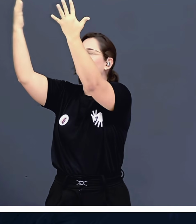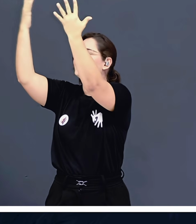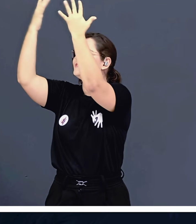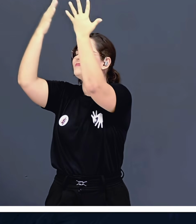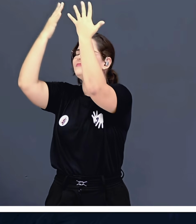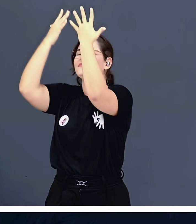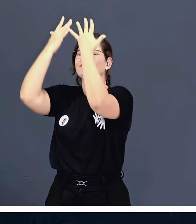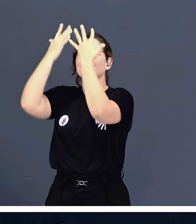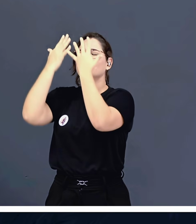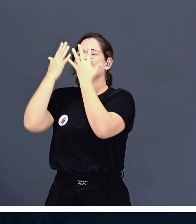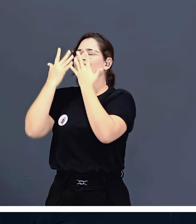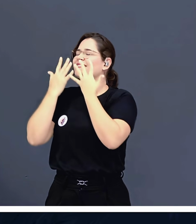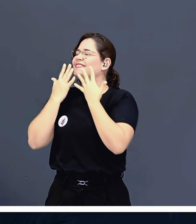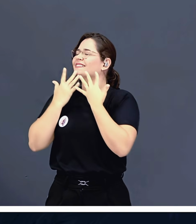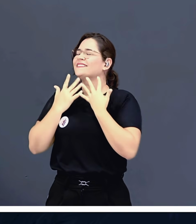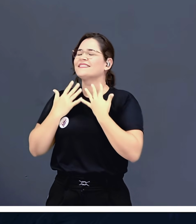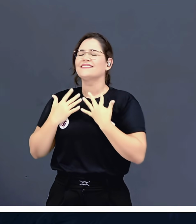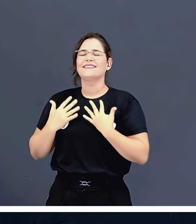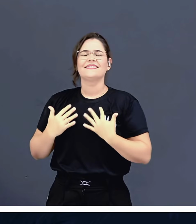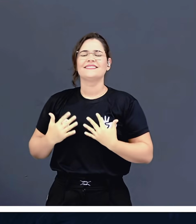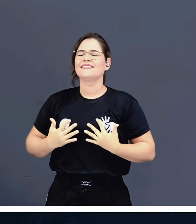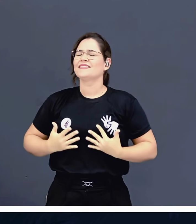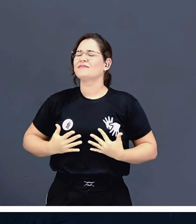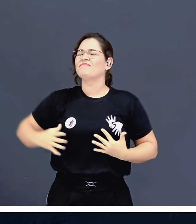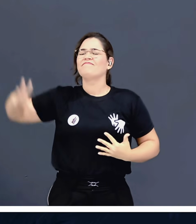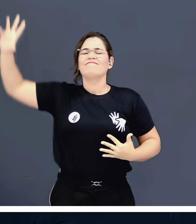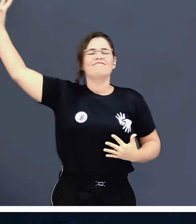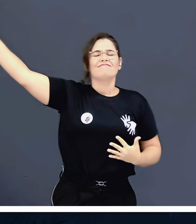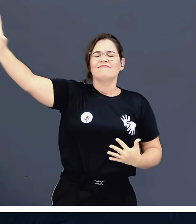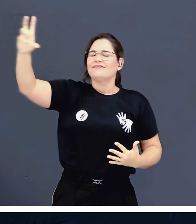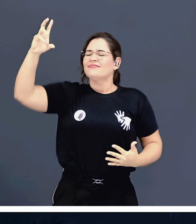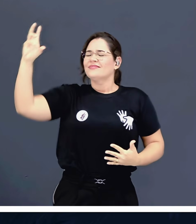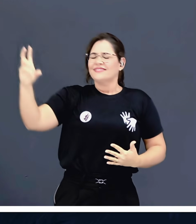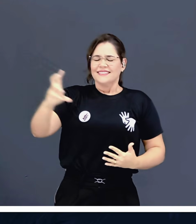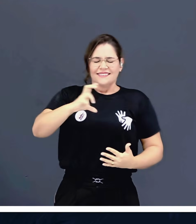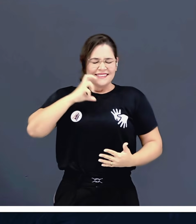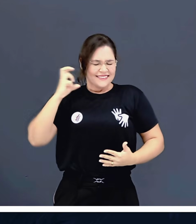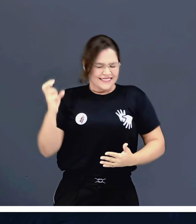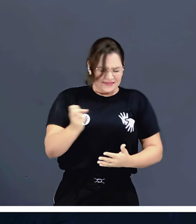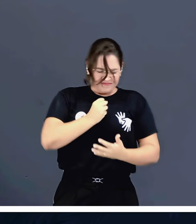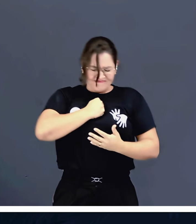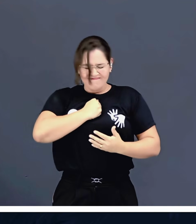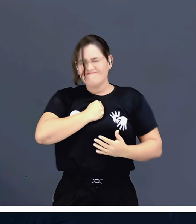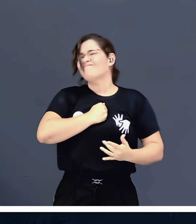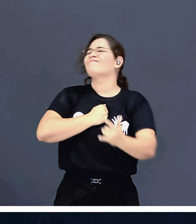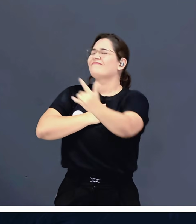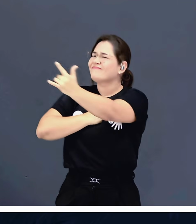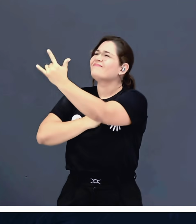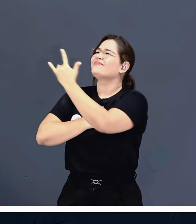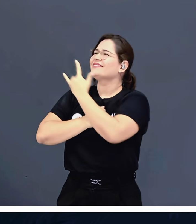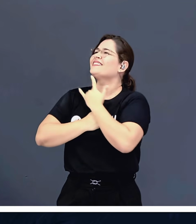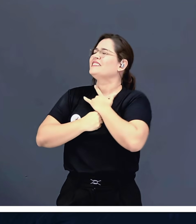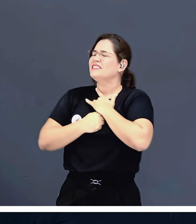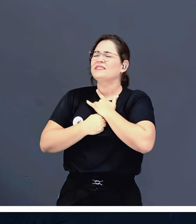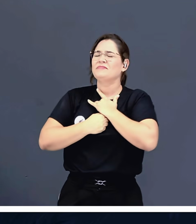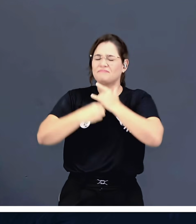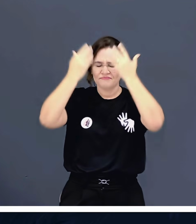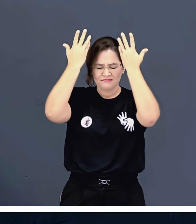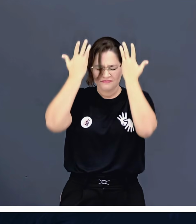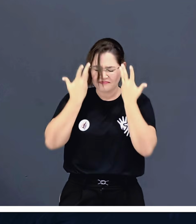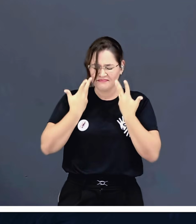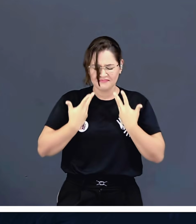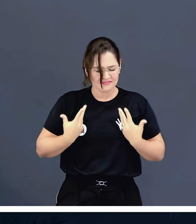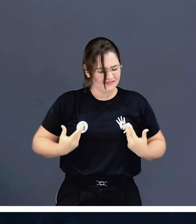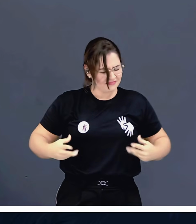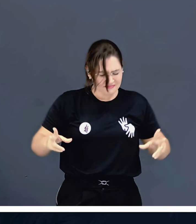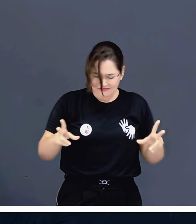por toda a graça que me deu, todo o amor que ofereceu, sem